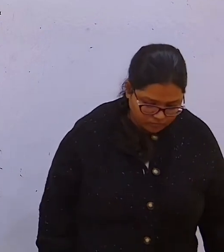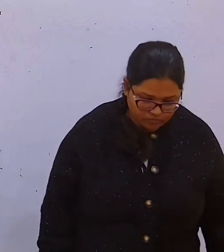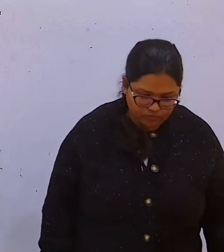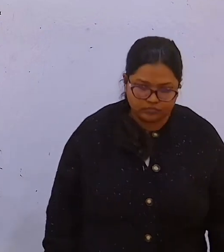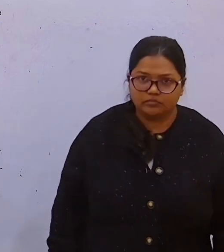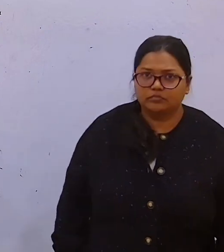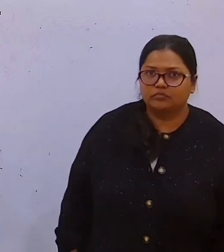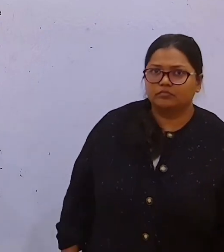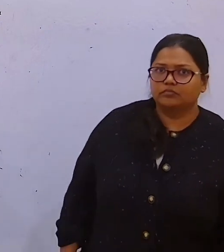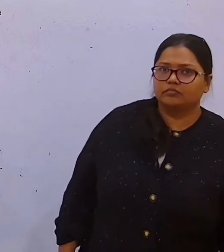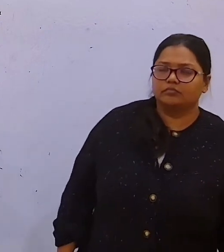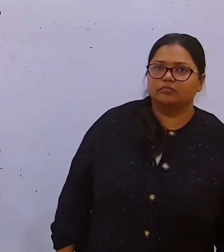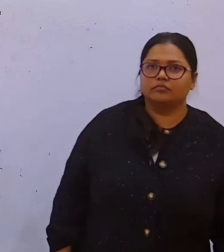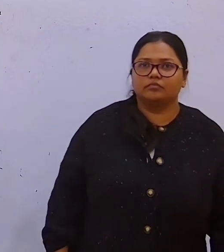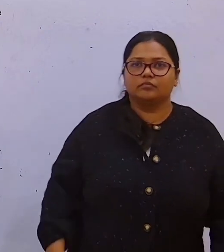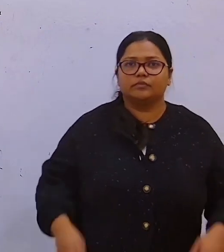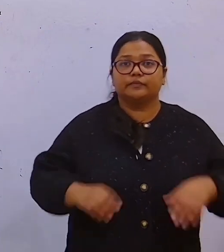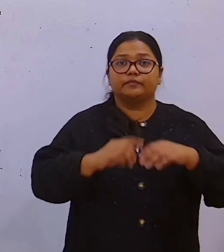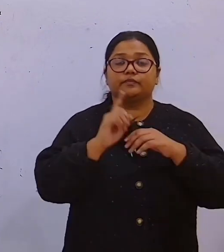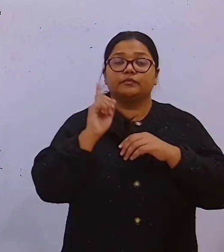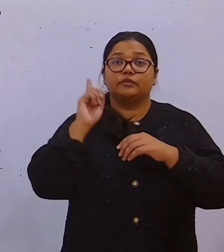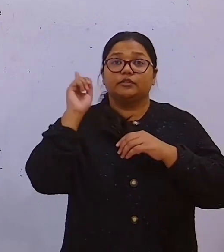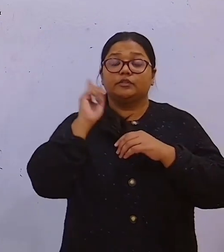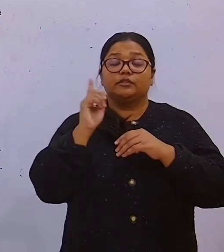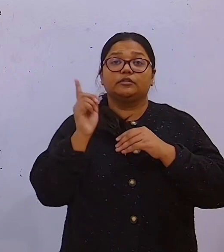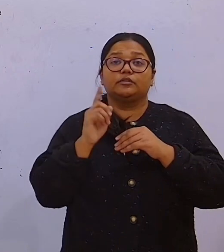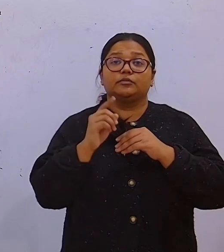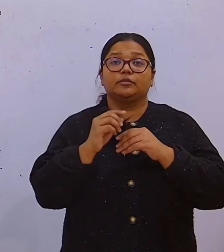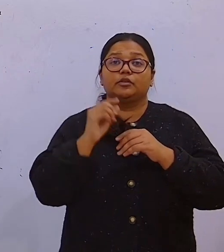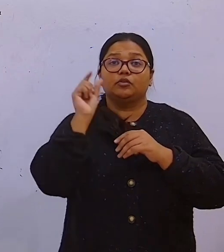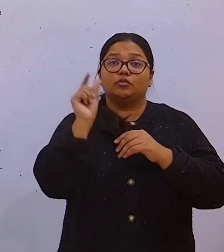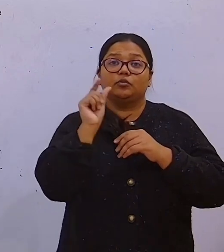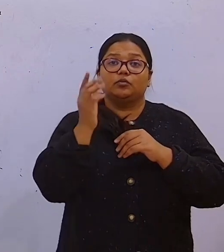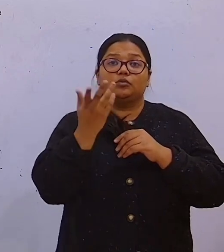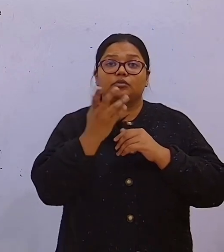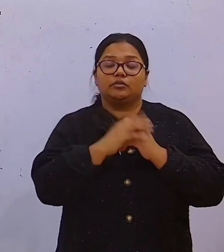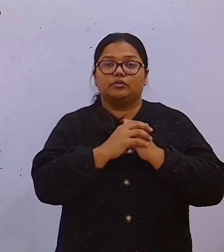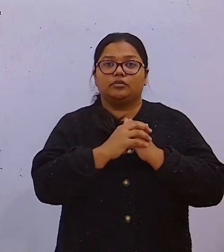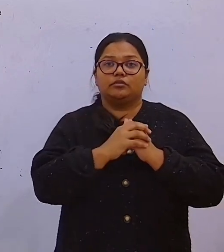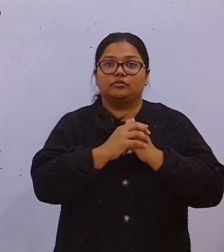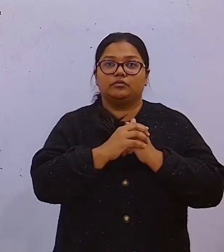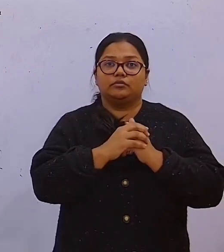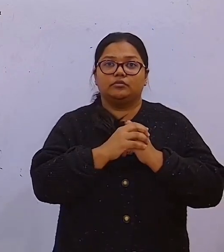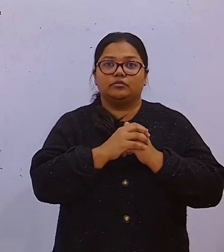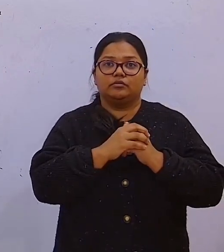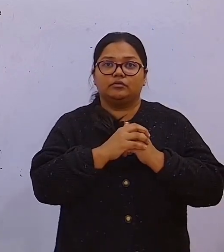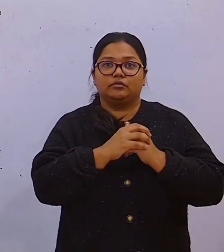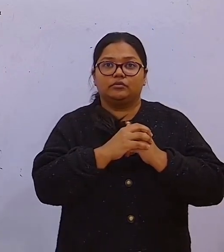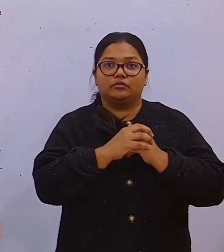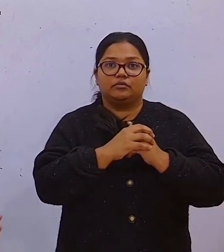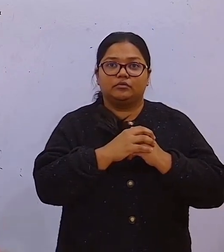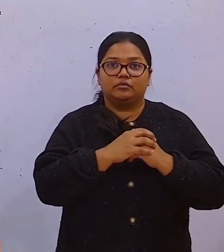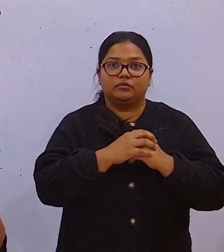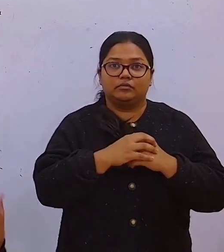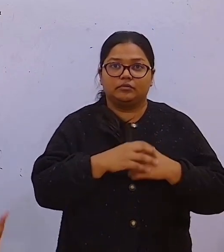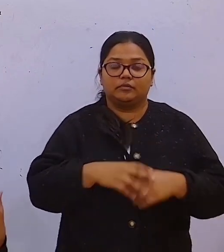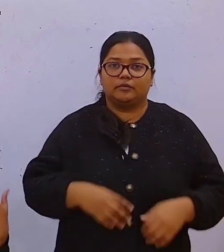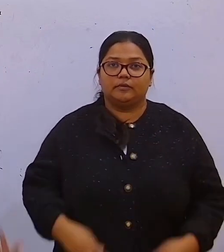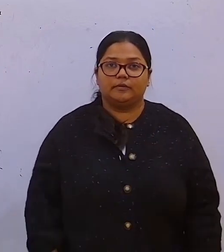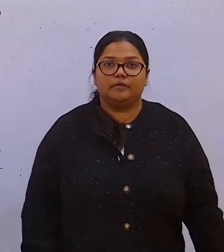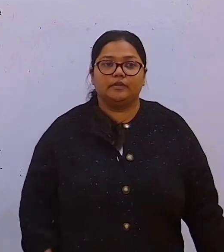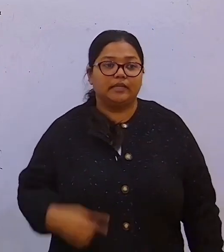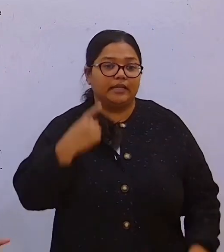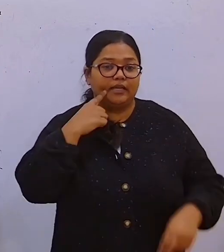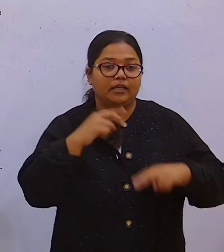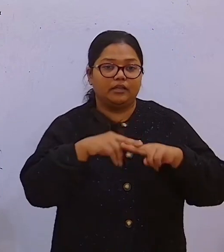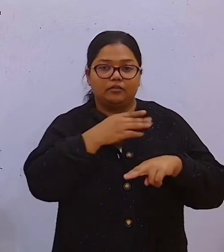पीसेस यूज कर लो या पीस यूज करो, जल्दी बताओ क्या लिखोगे, लॉफ लिखोगे या लॉव्स लिखोगे। और अगर समझ में